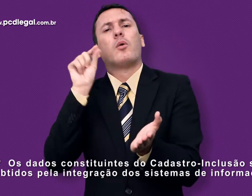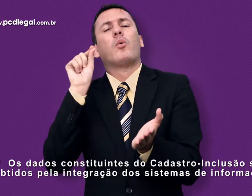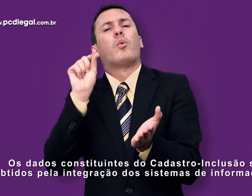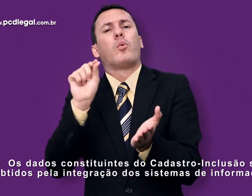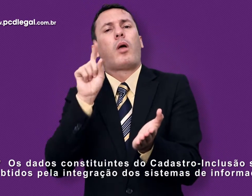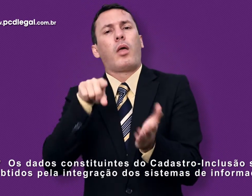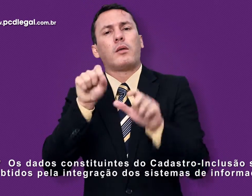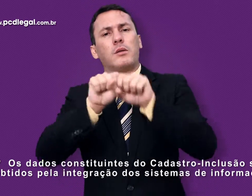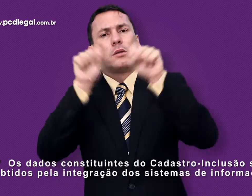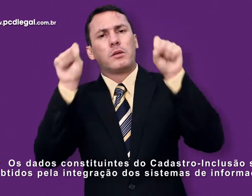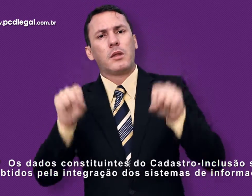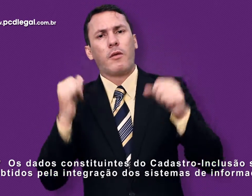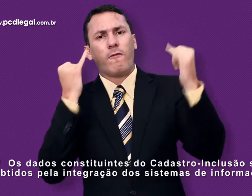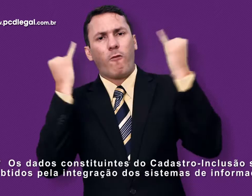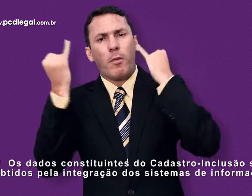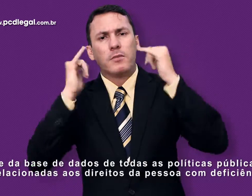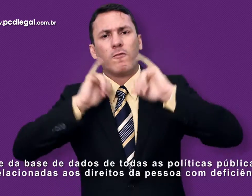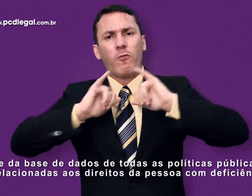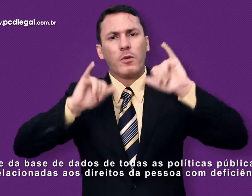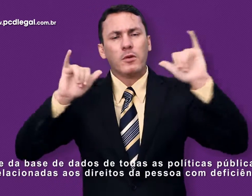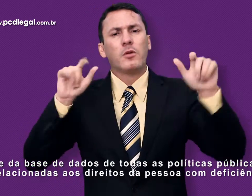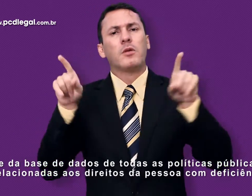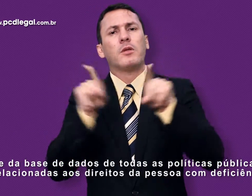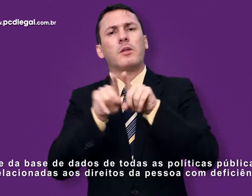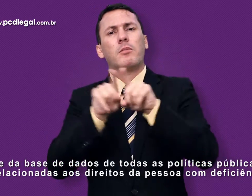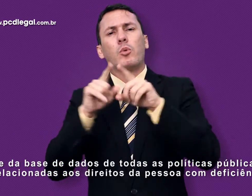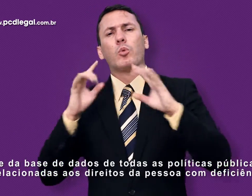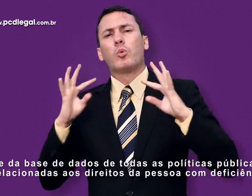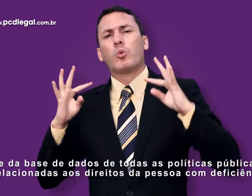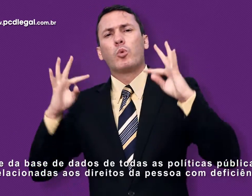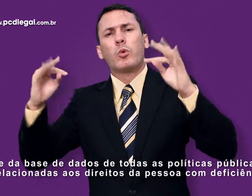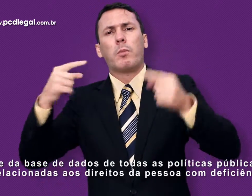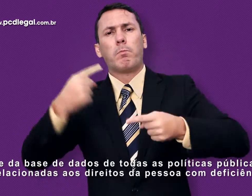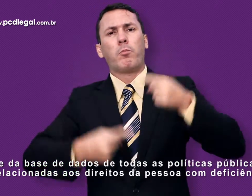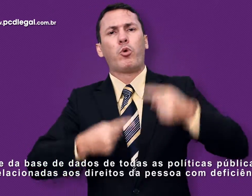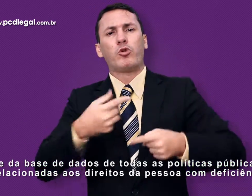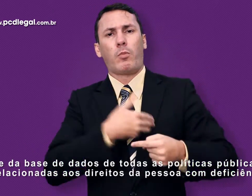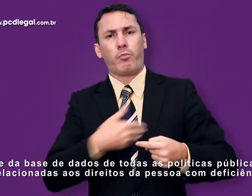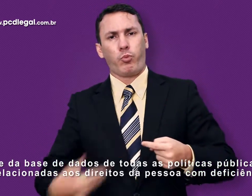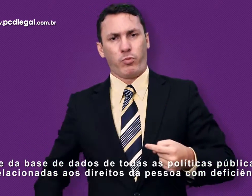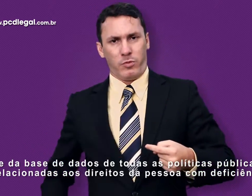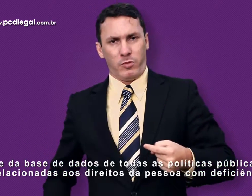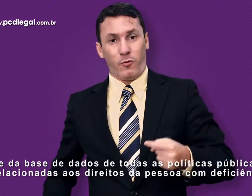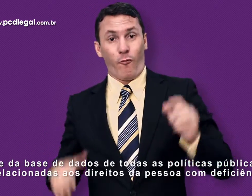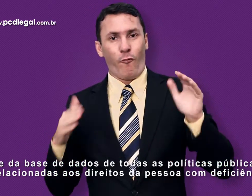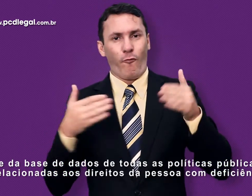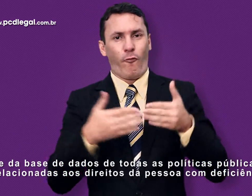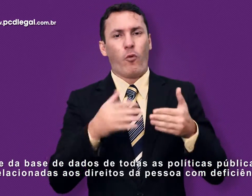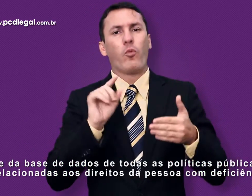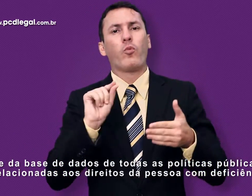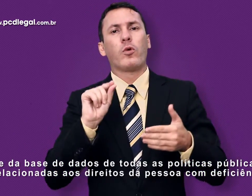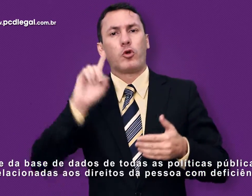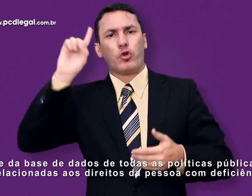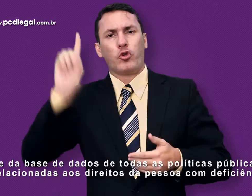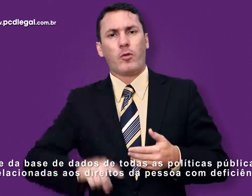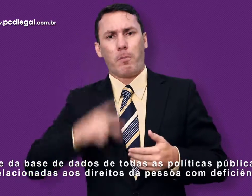dos sistemas de informação e da base de dados de todas as políticas públicas relacionadas aos direitos da pessoa